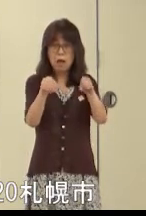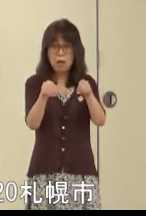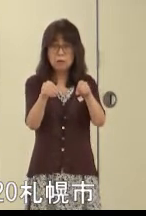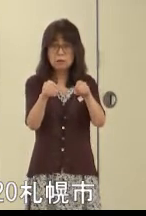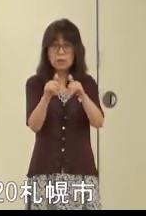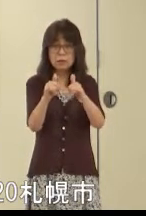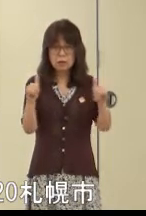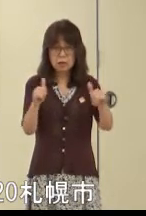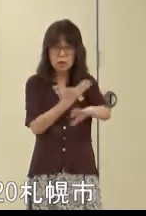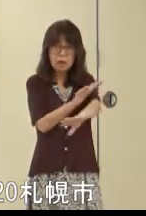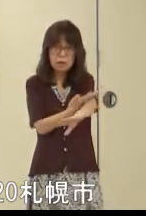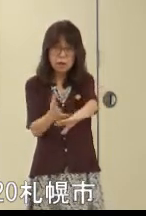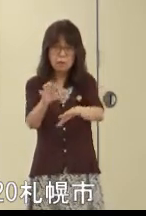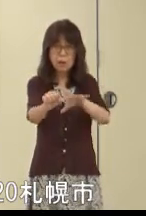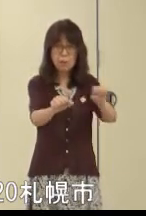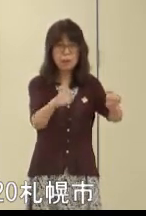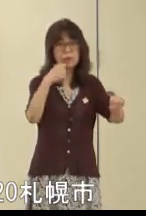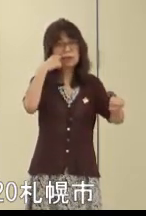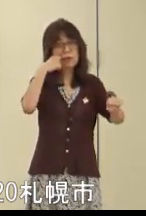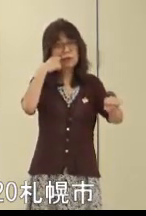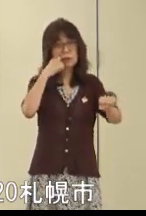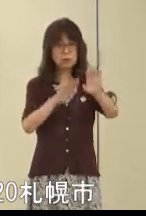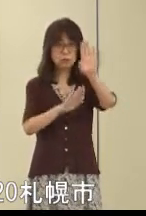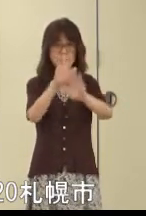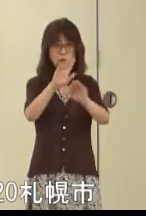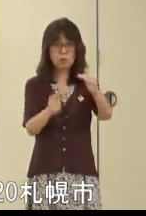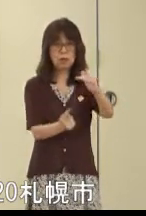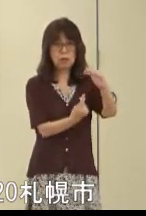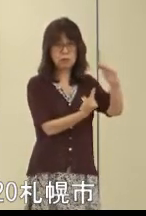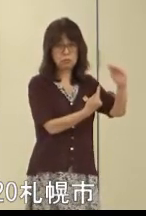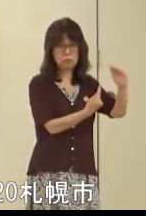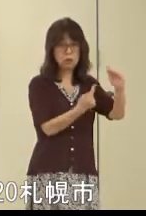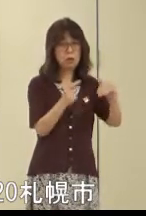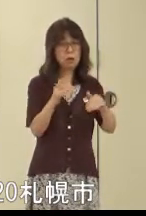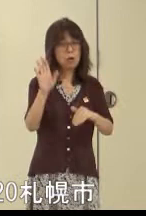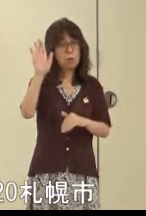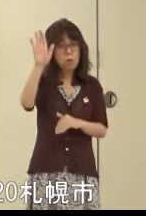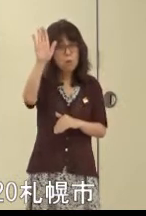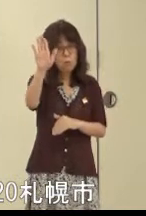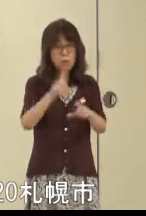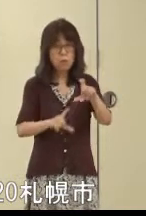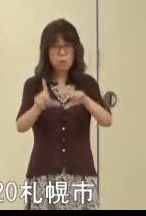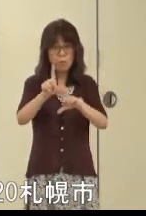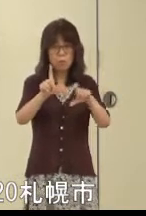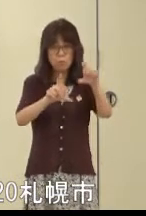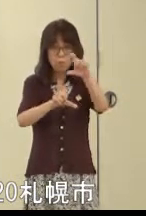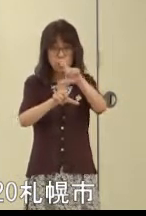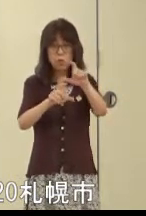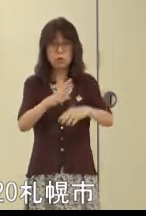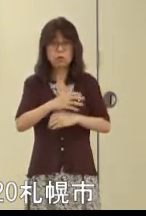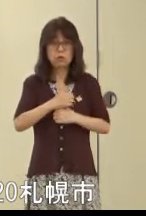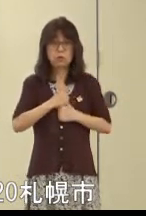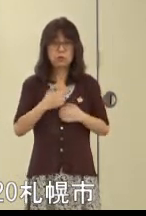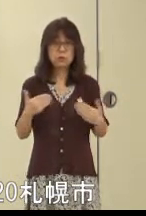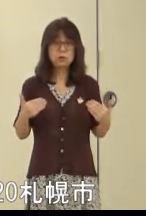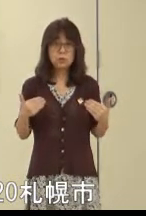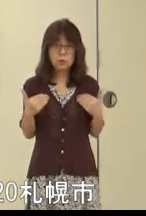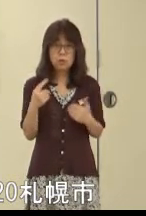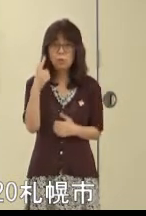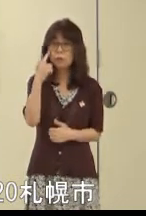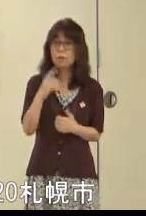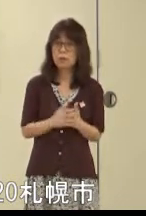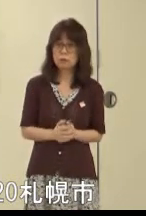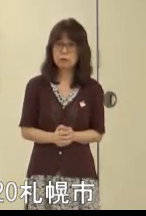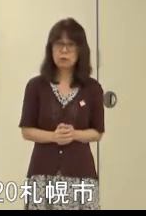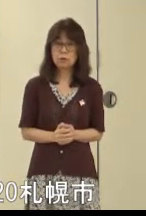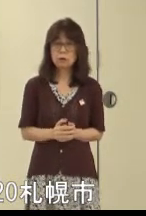ということが出てきておりますのでより今後注意が必要かなというふうに思っているところであります